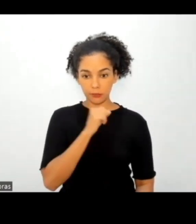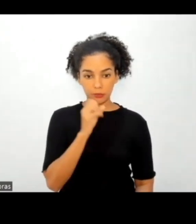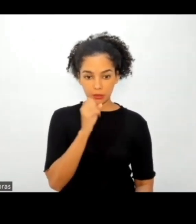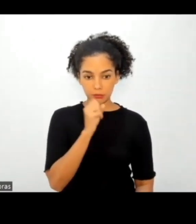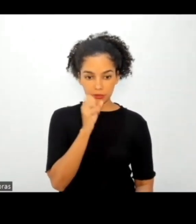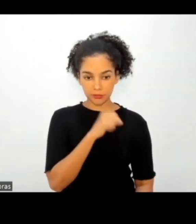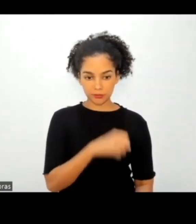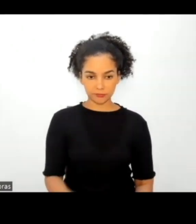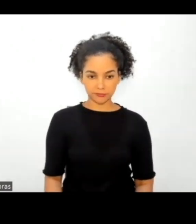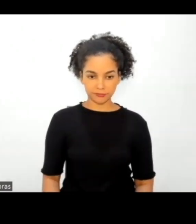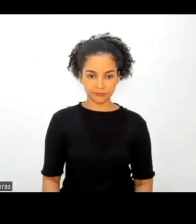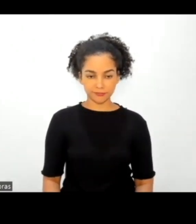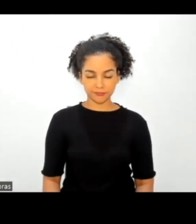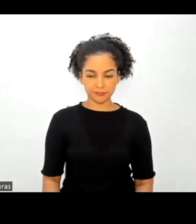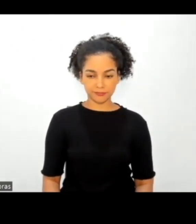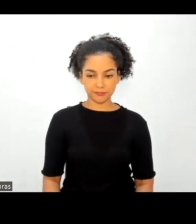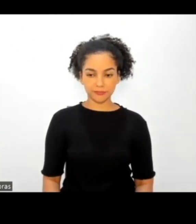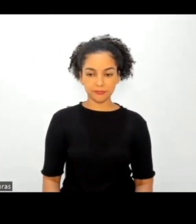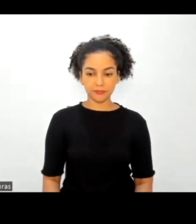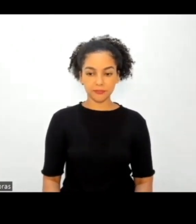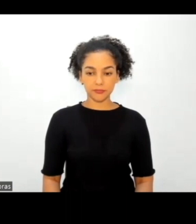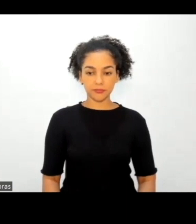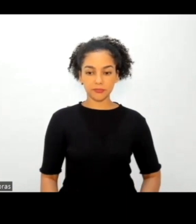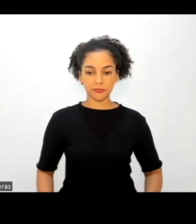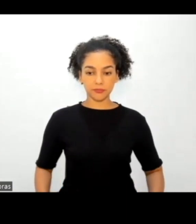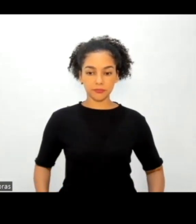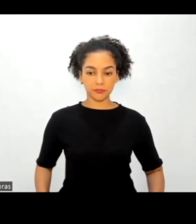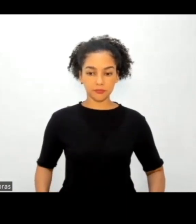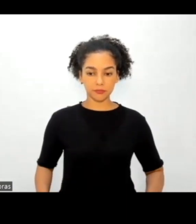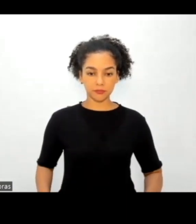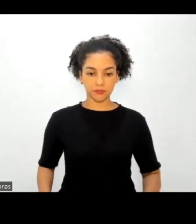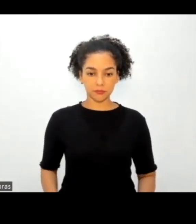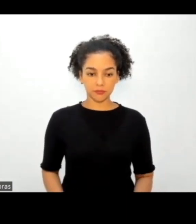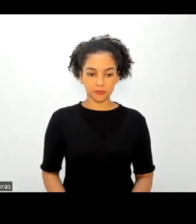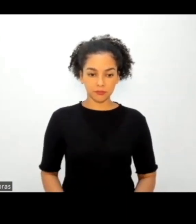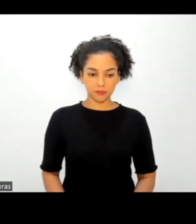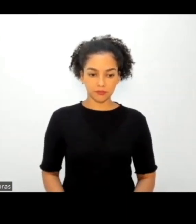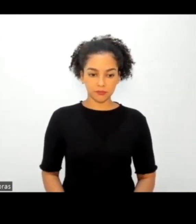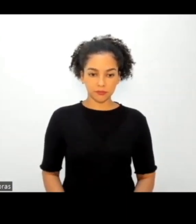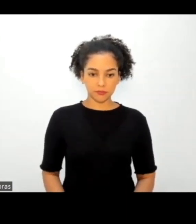falando. Tá perfeito, amigo.